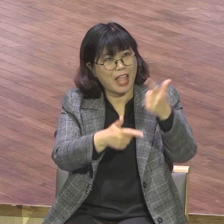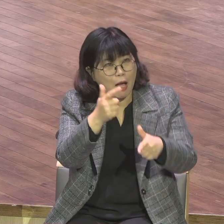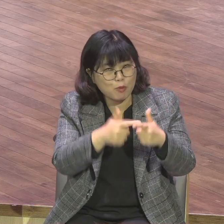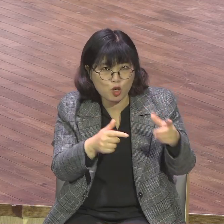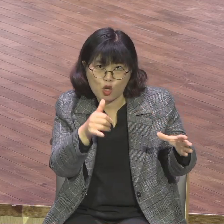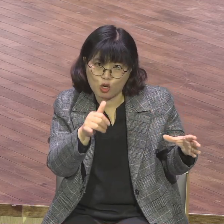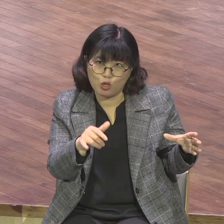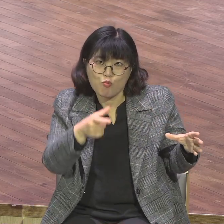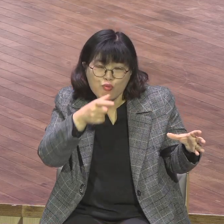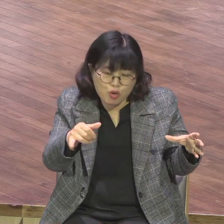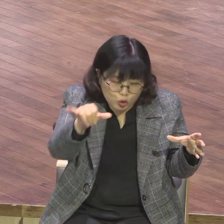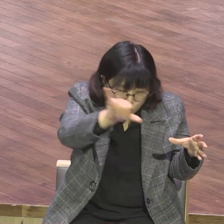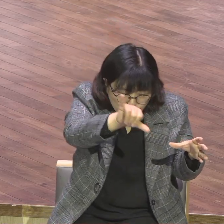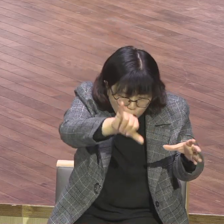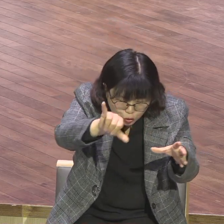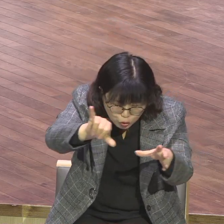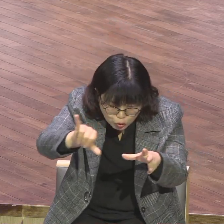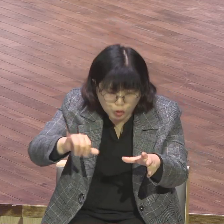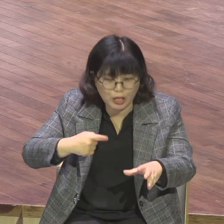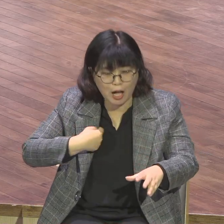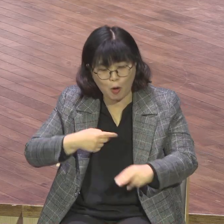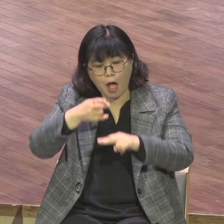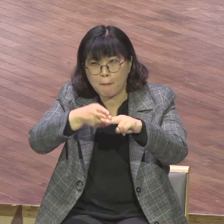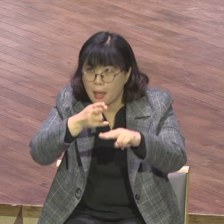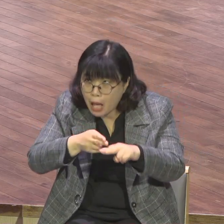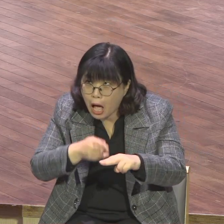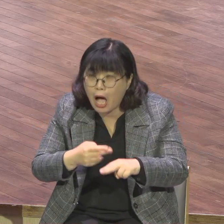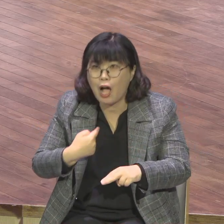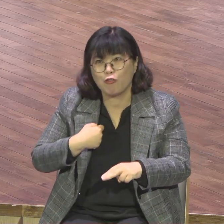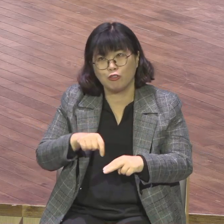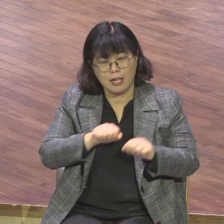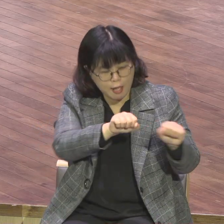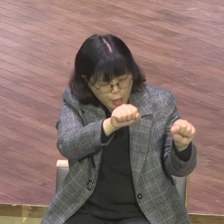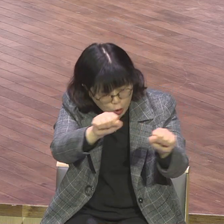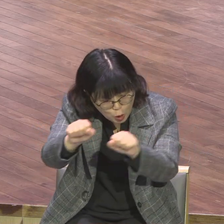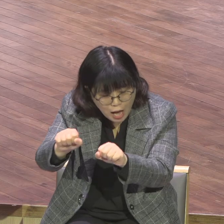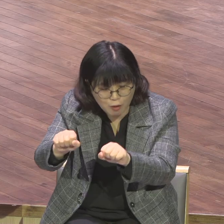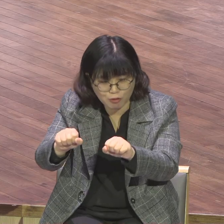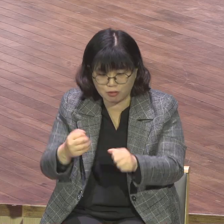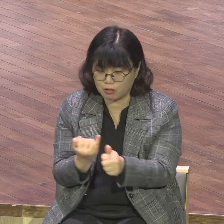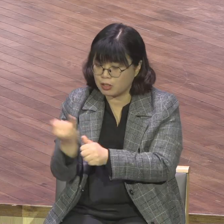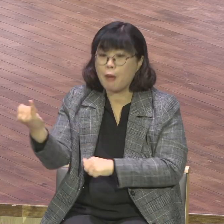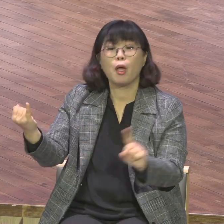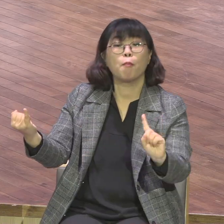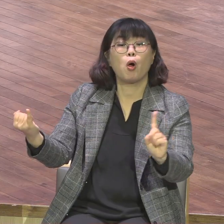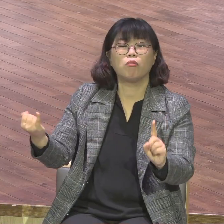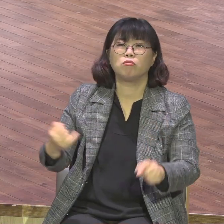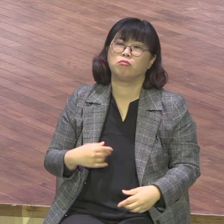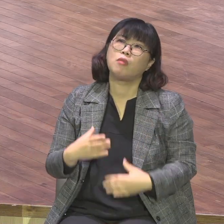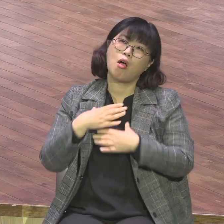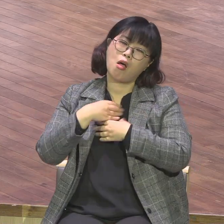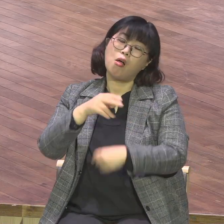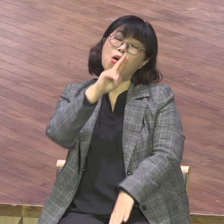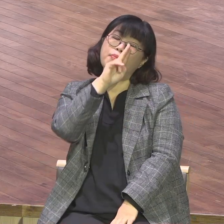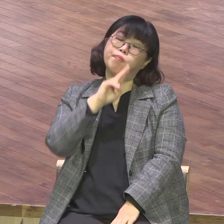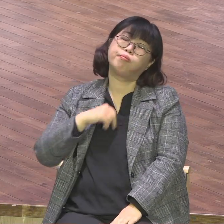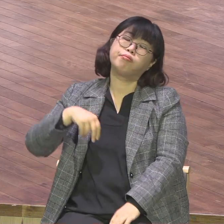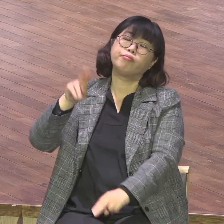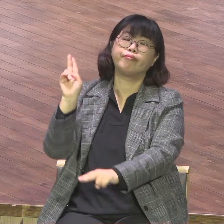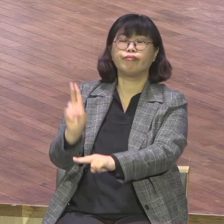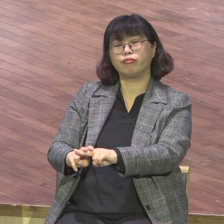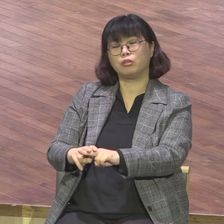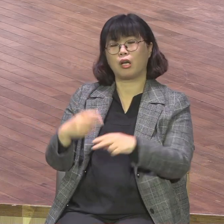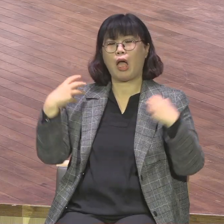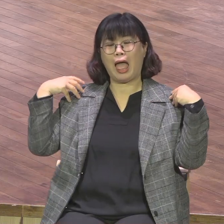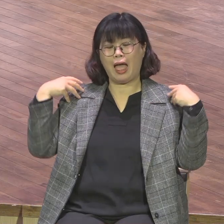막 집에서 누워 있습니다. 또 안마에 누워요. 그냥 소리도 안 합니다.